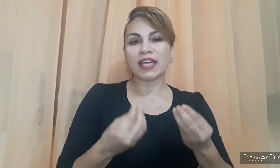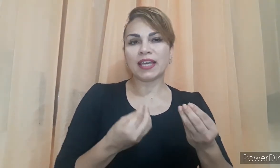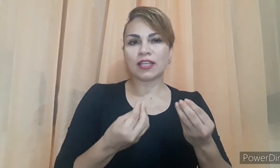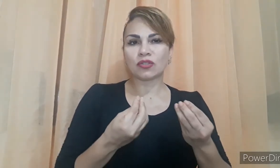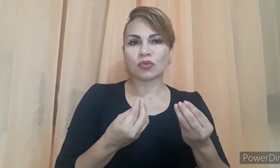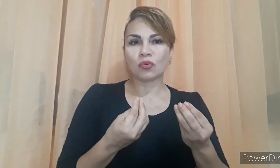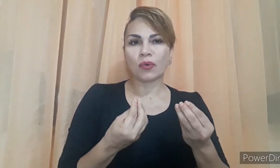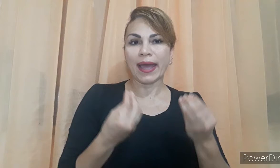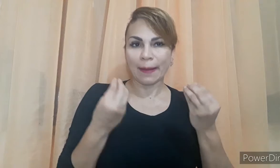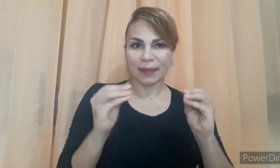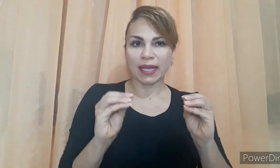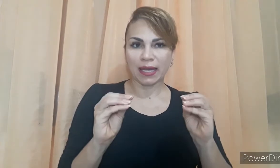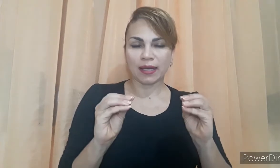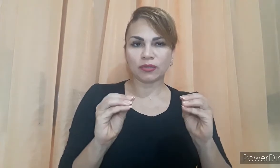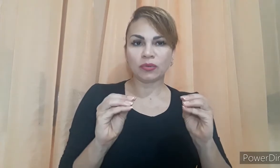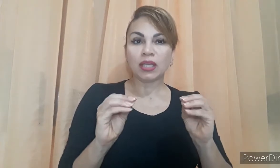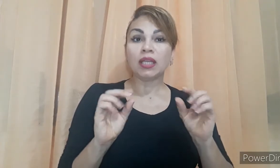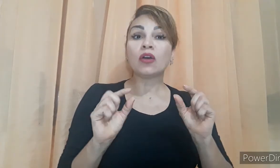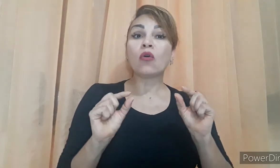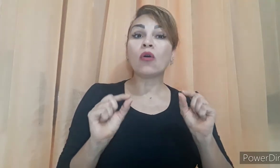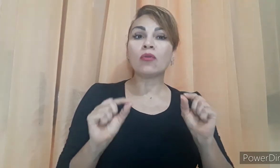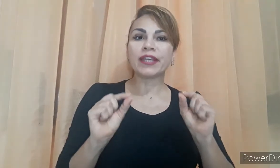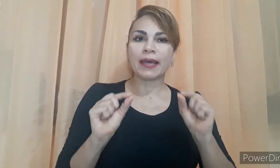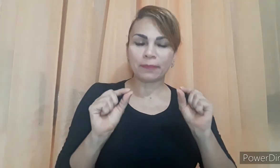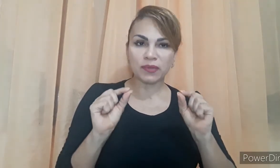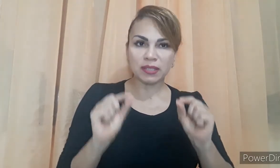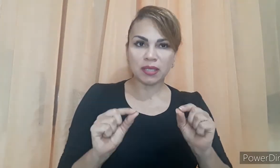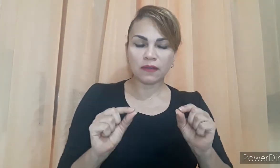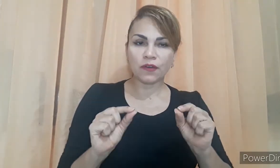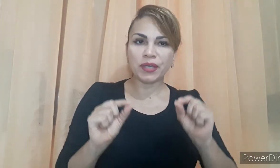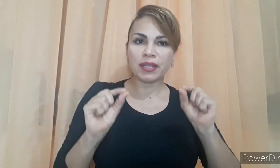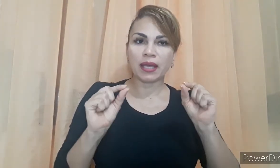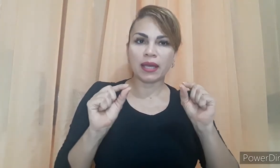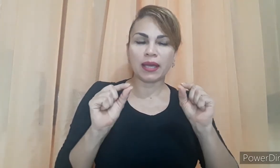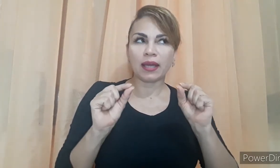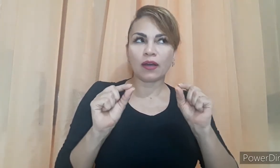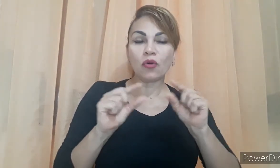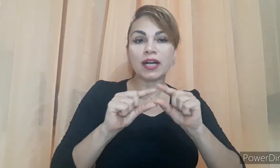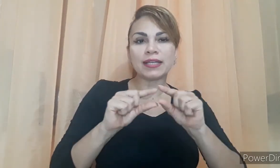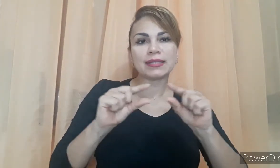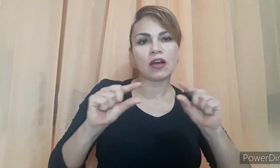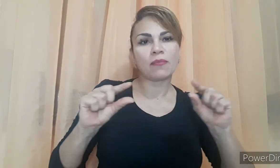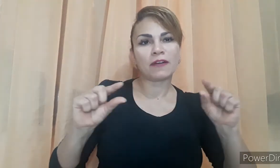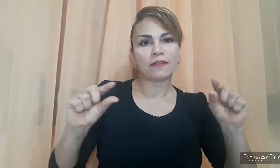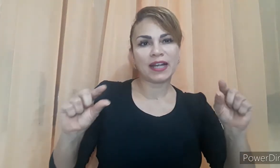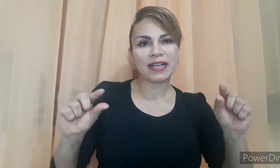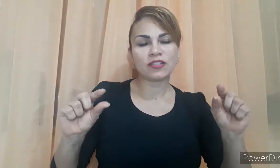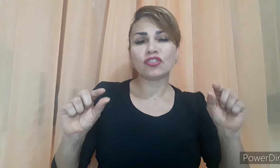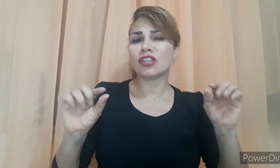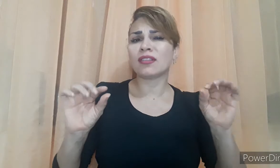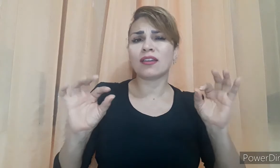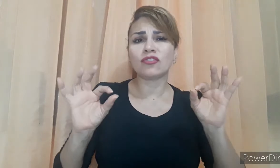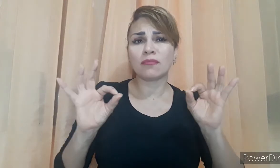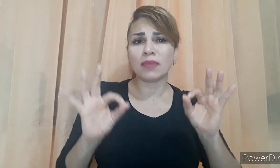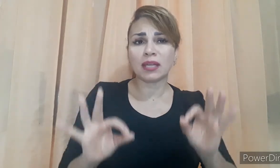que isso é aplicado e como que é possível organizar uma frase de